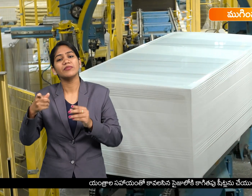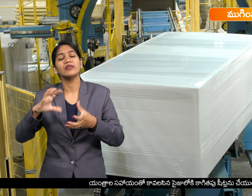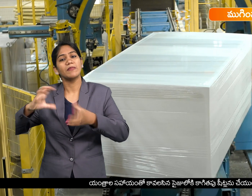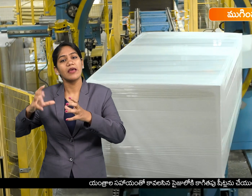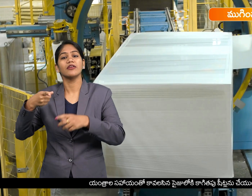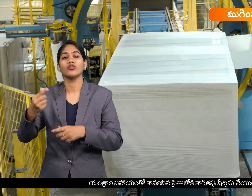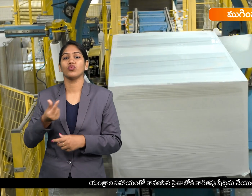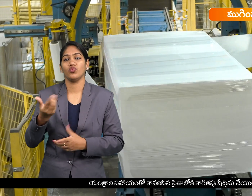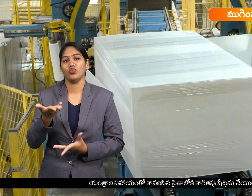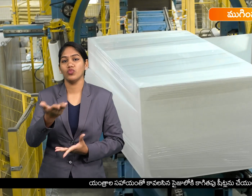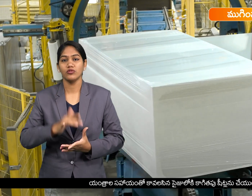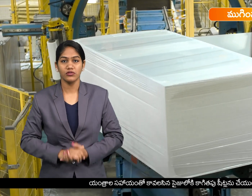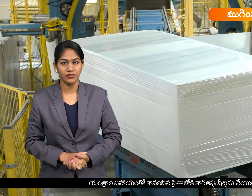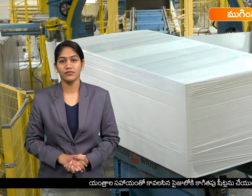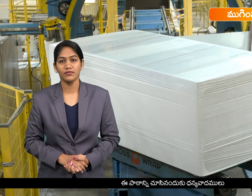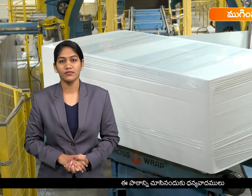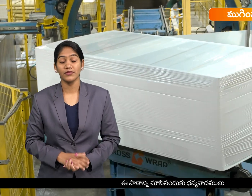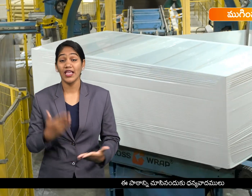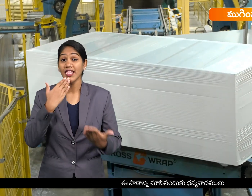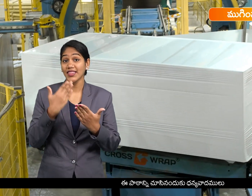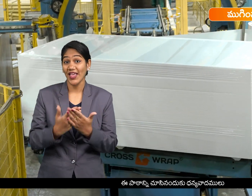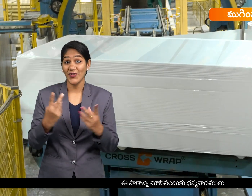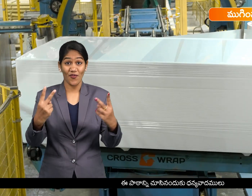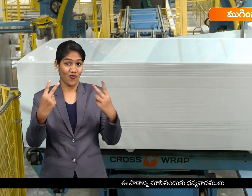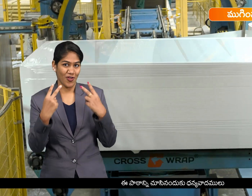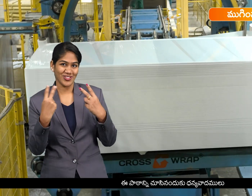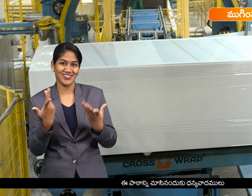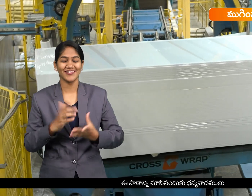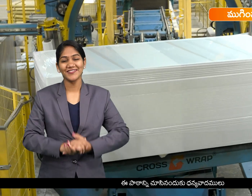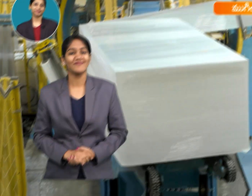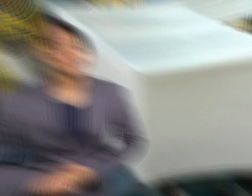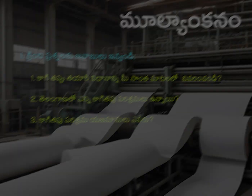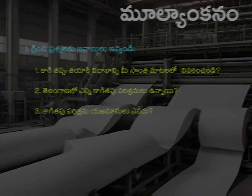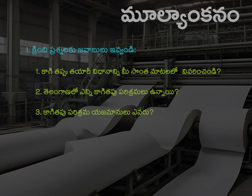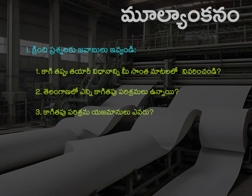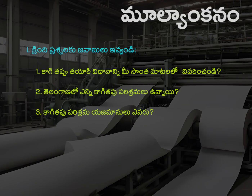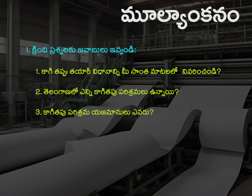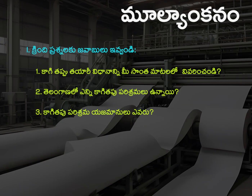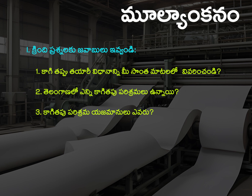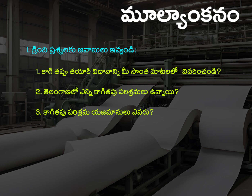ఈ పాఠాన్ని చూసినందుకు ధన్యవాదాలు.